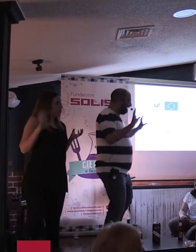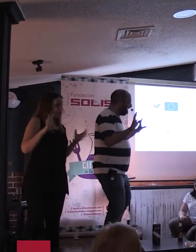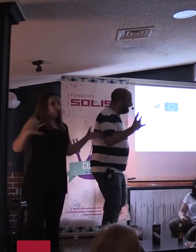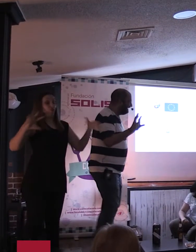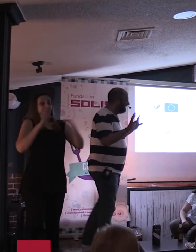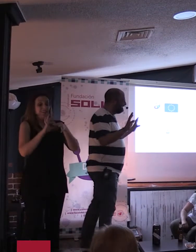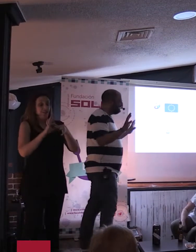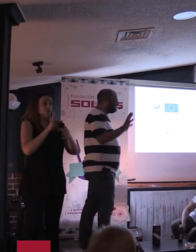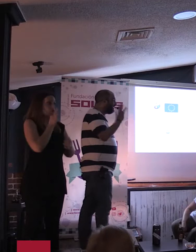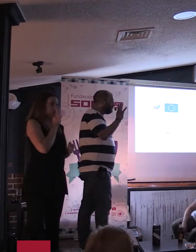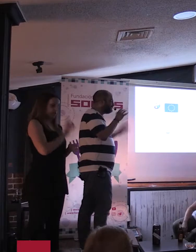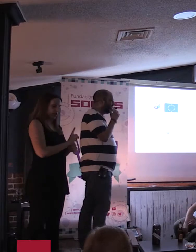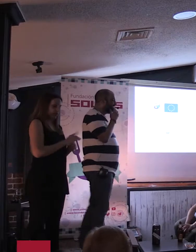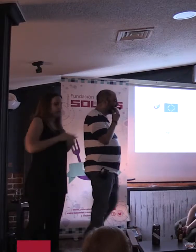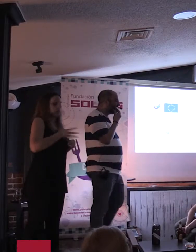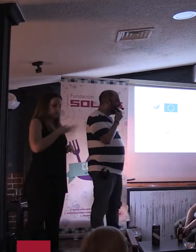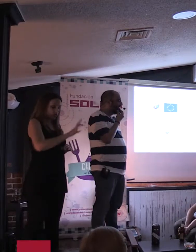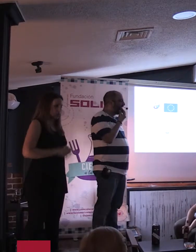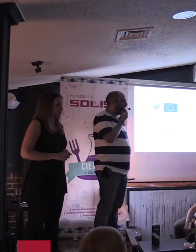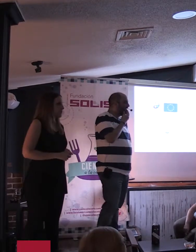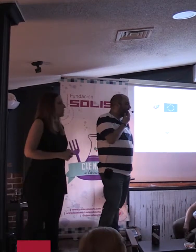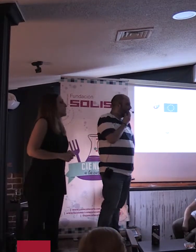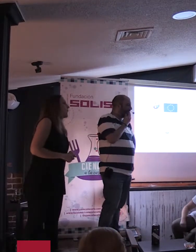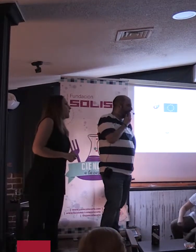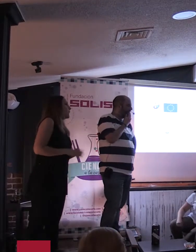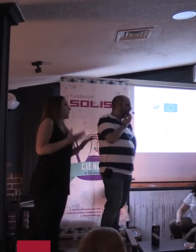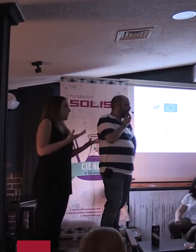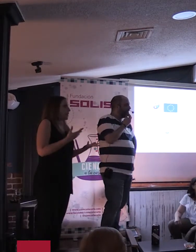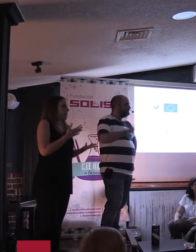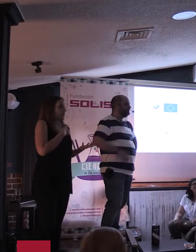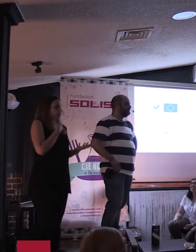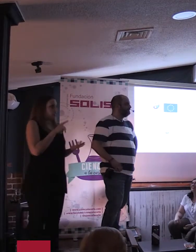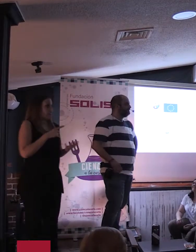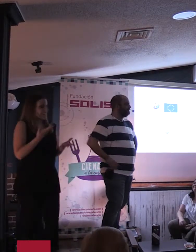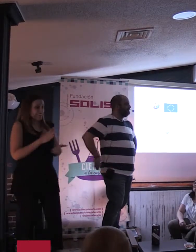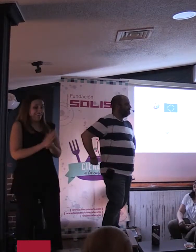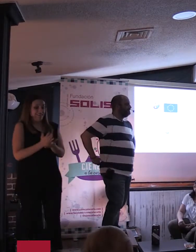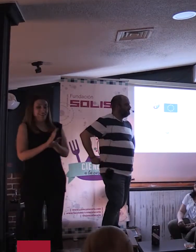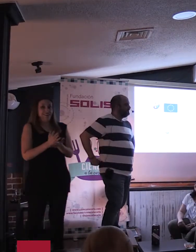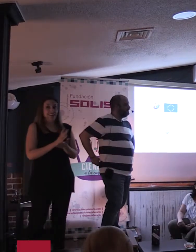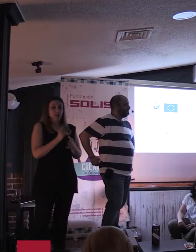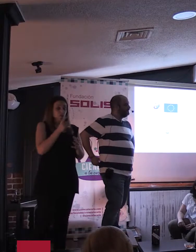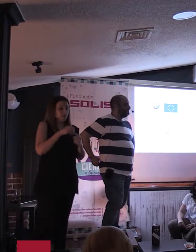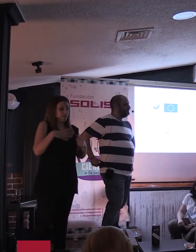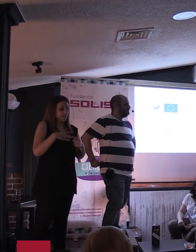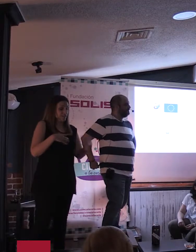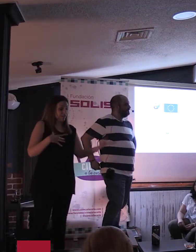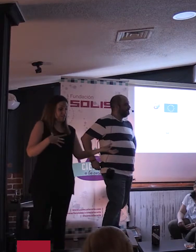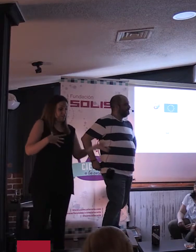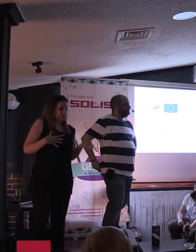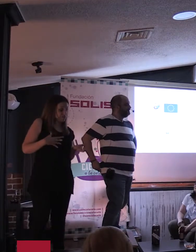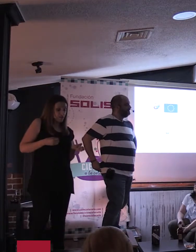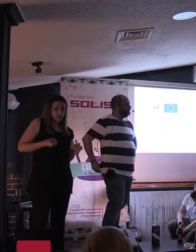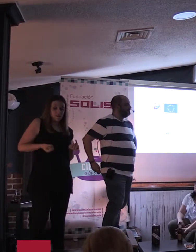todavía. Vale. Seremos. Lo que le quiero decir es que entre recibir una señal en cada lado, la cuestión es que